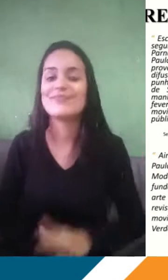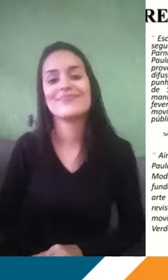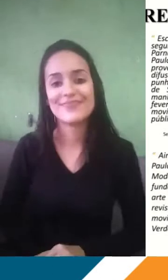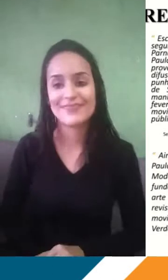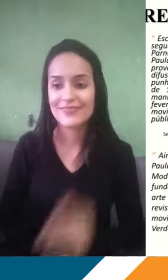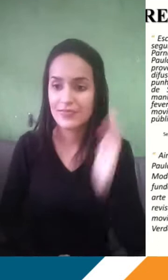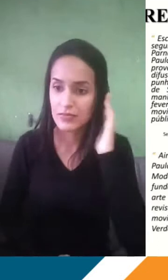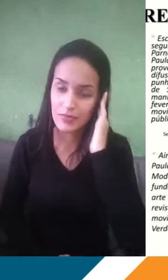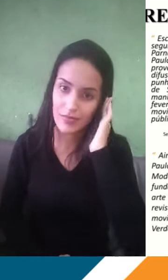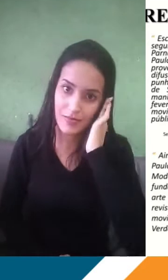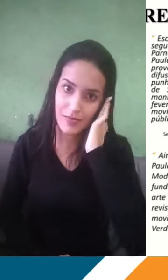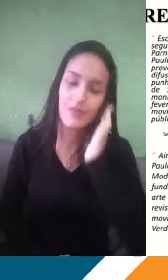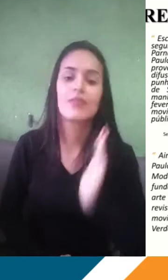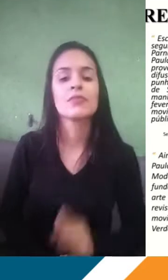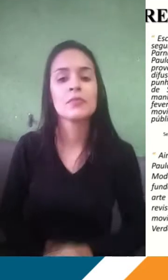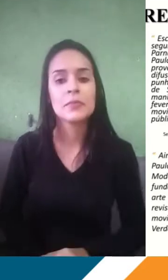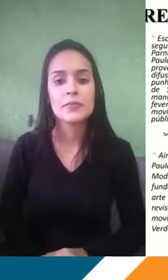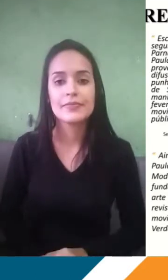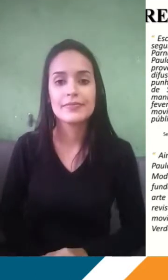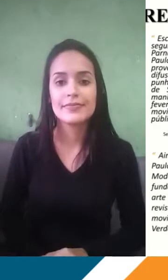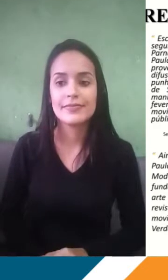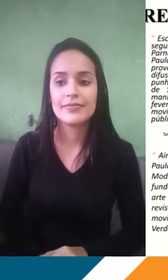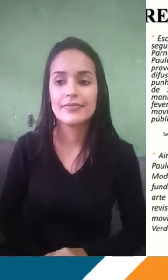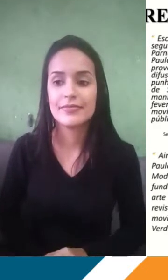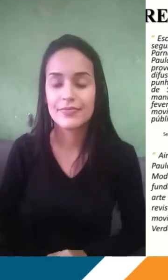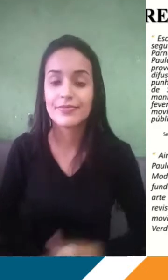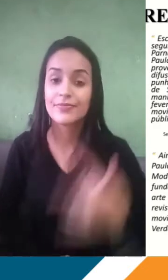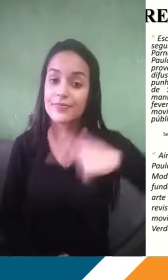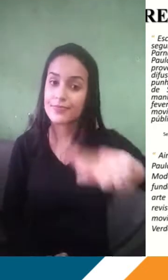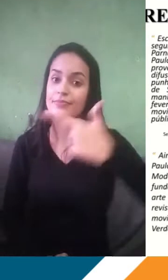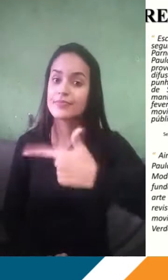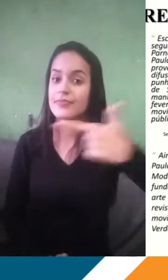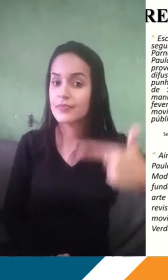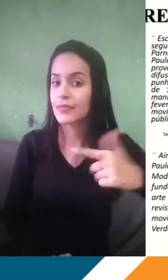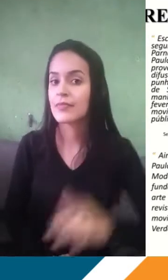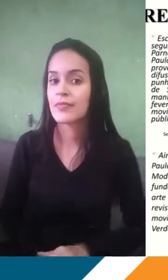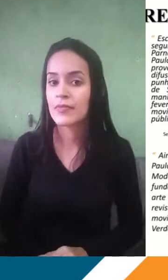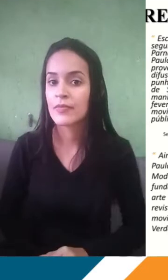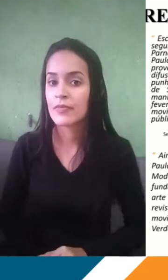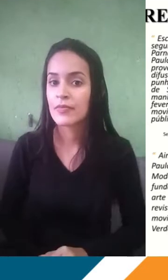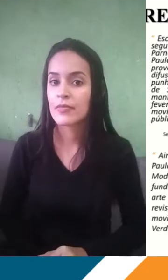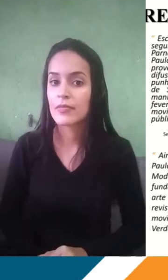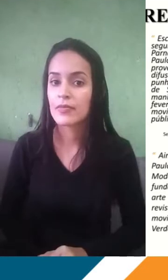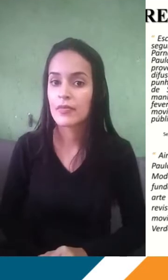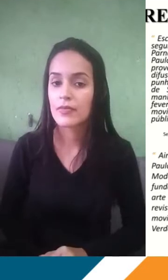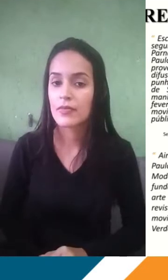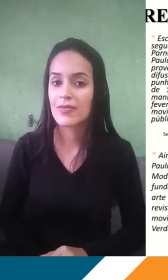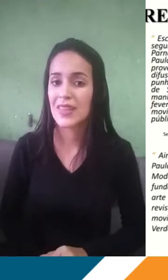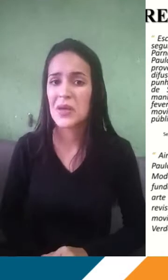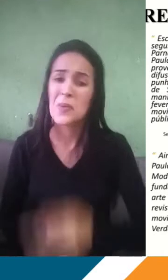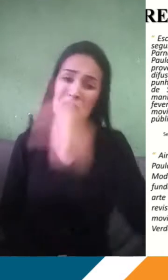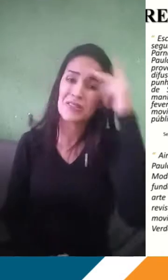intuito a renovação da arte brasileira, mas não foi bem recebida pelo público nem por boa parte da comunidade artística